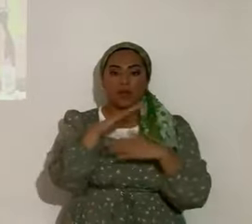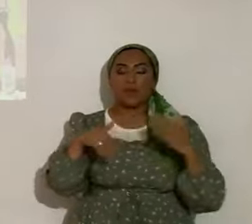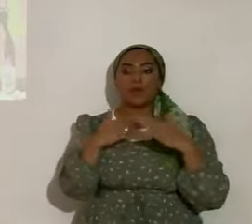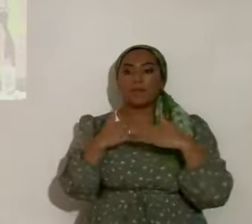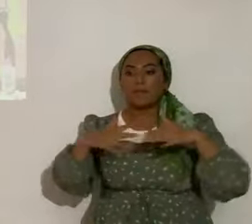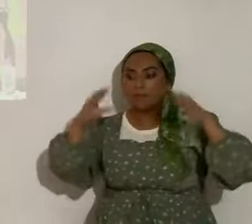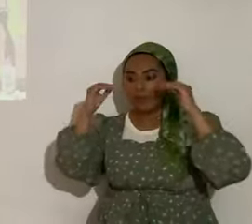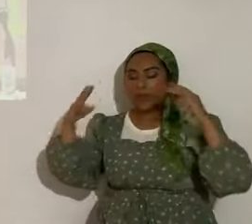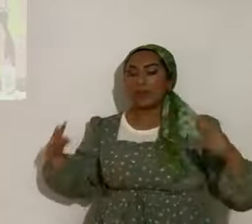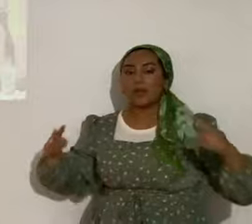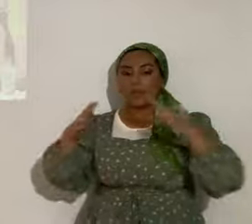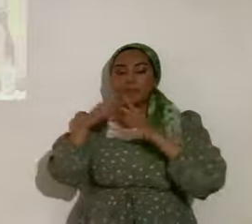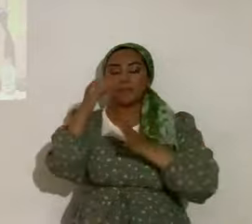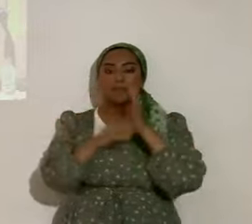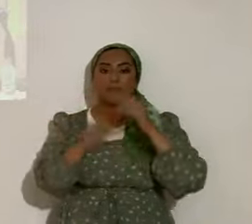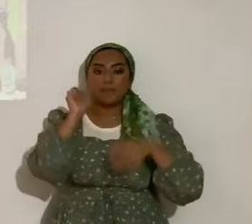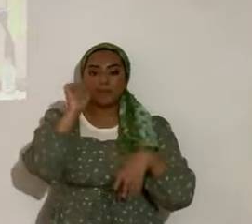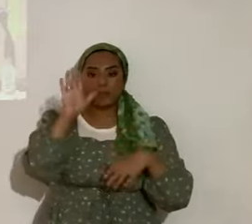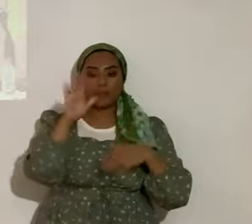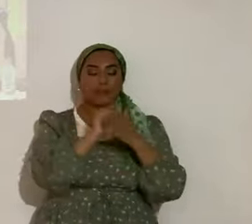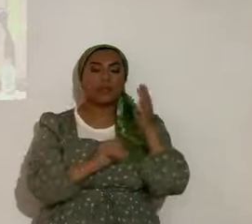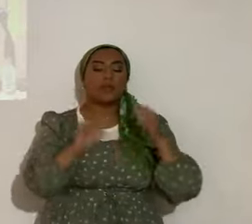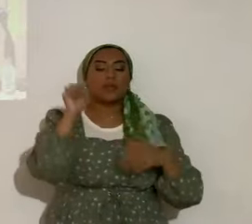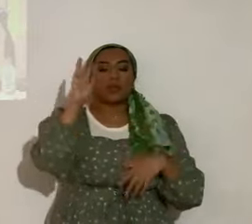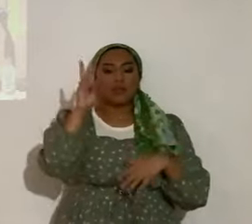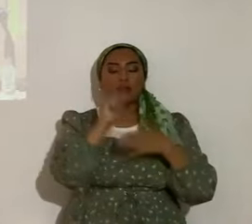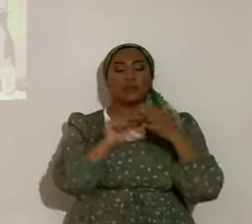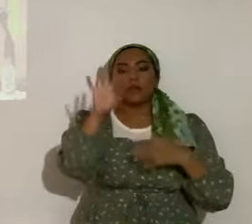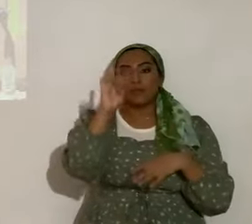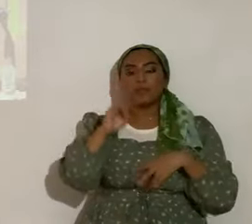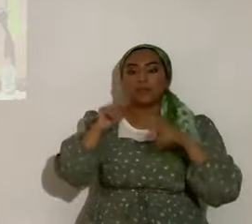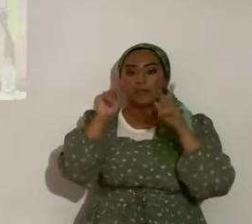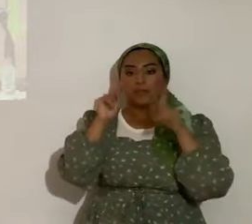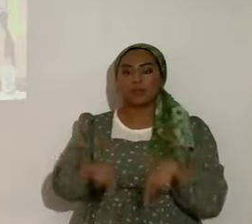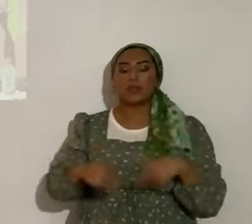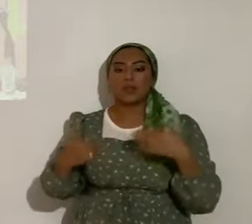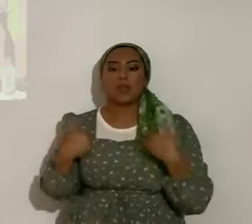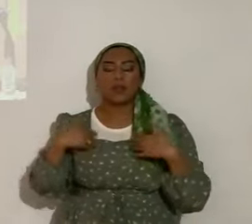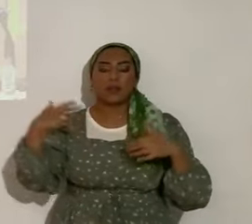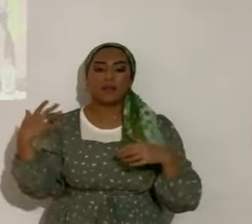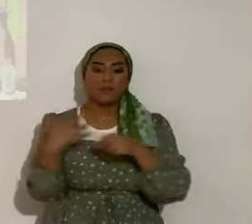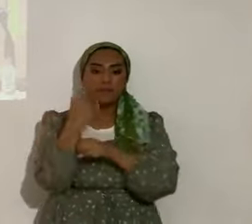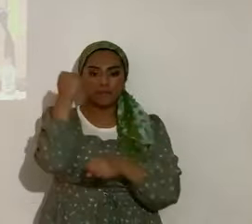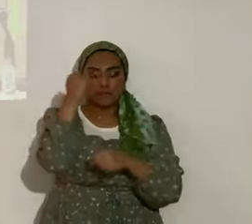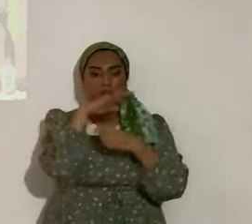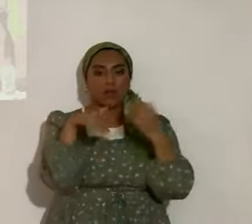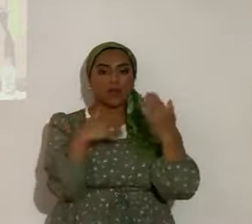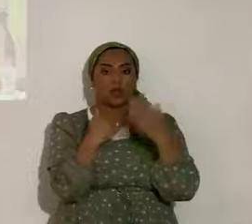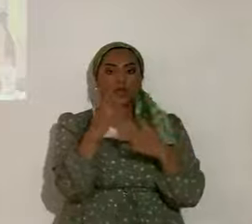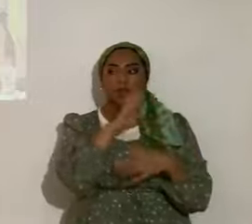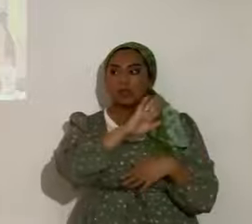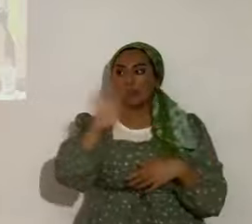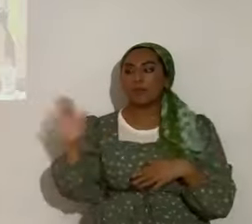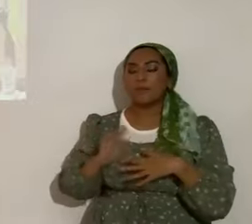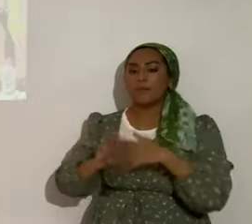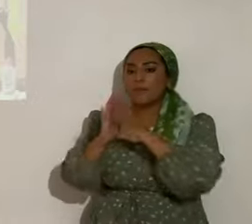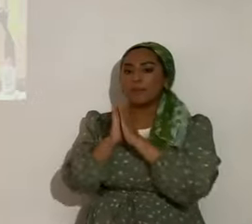capítulo 5, 6 y 7, la persona tiene éxito en todas sus